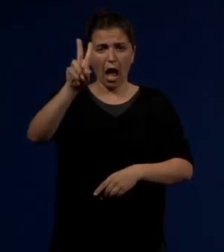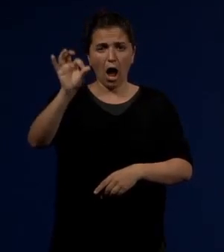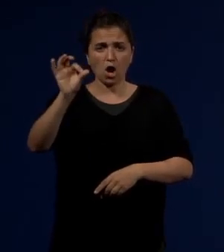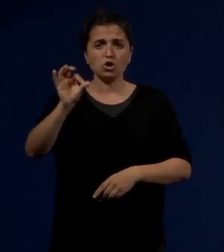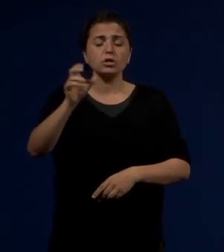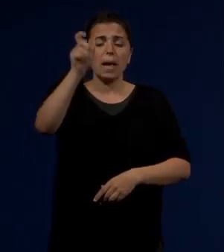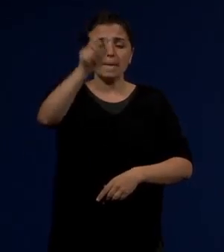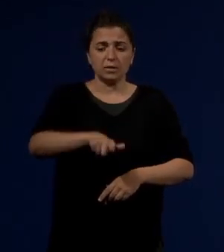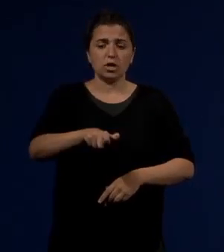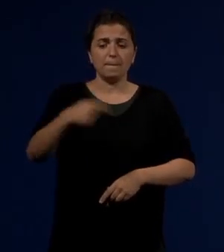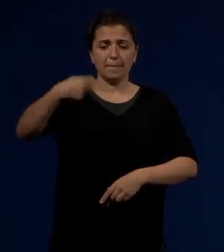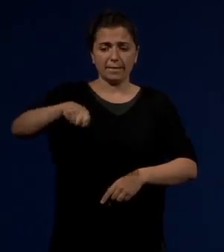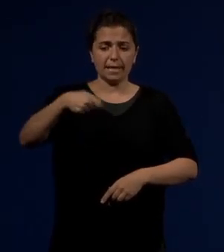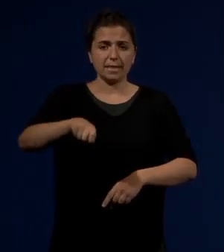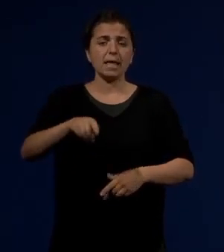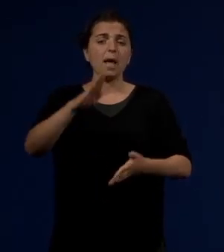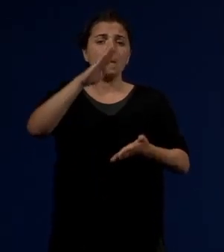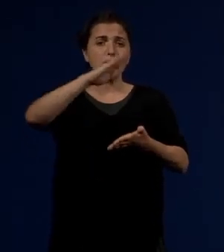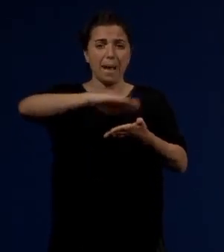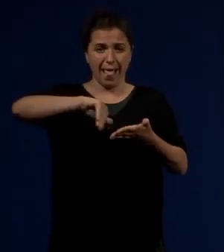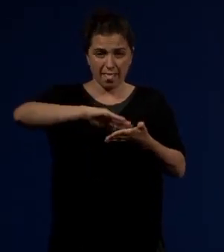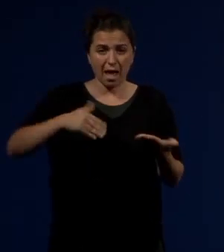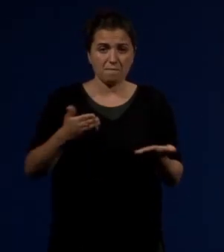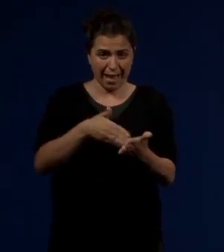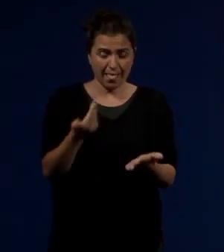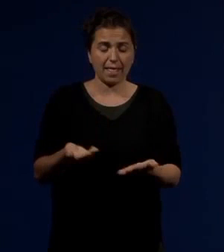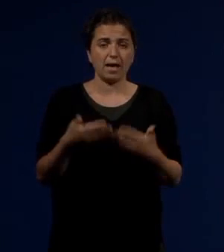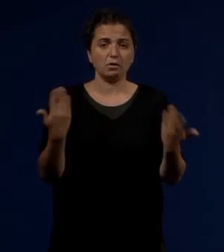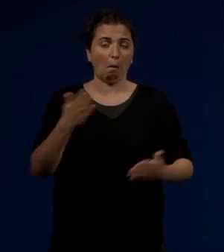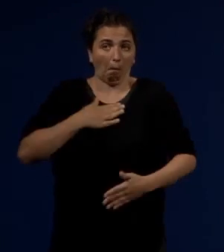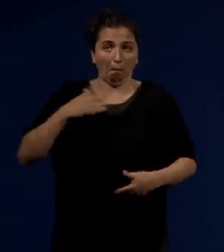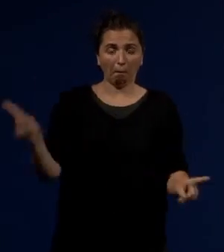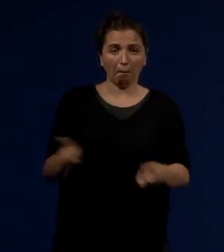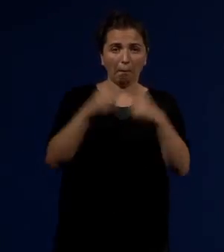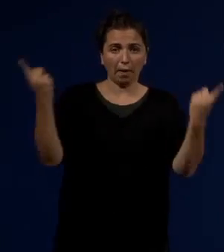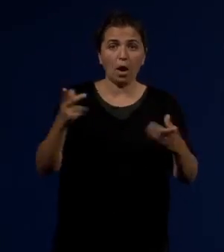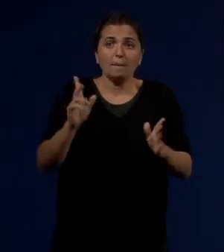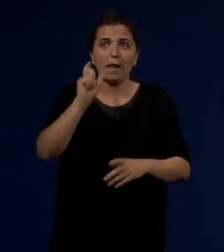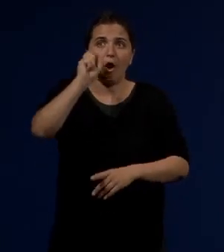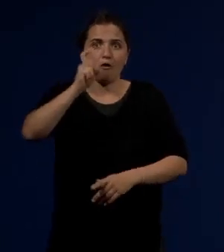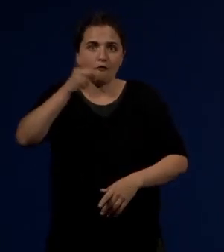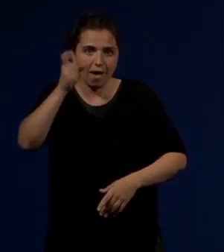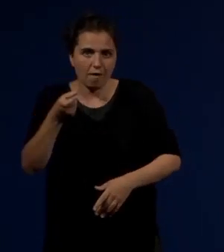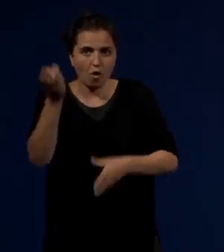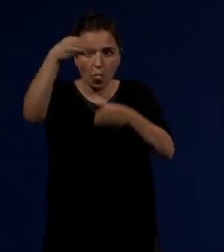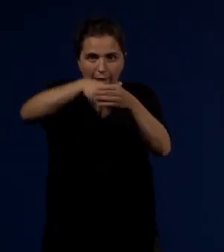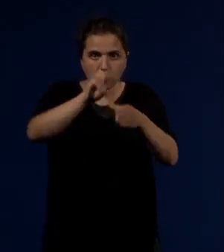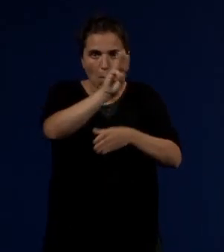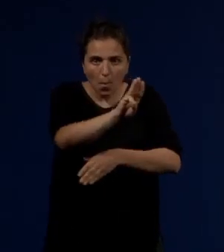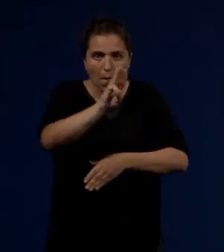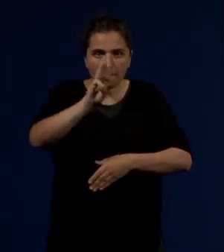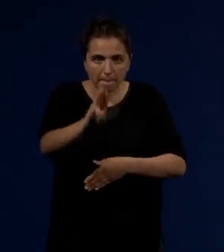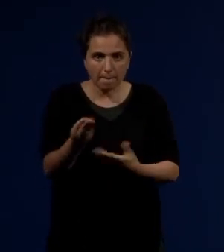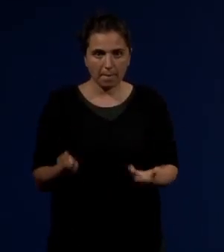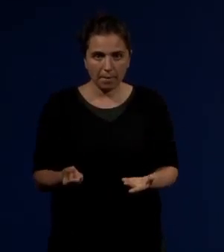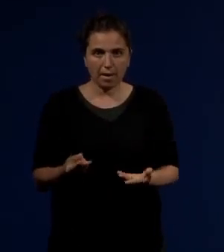da Deputación de Valencia. A mí non é que me importe máis ou me importe menos, pero dado que Feijóo forma parte da dirección estatal do Partido Popular e, polo tanto, forma